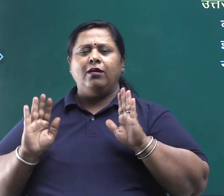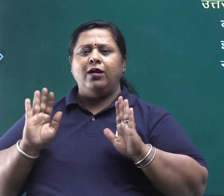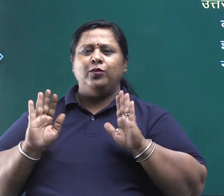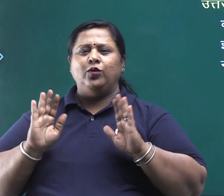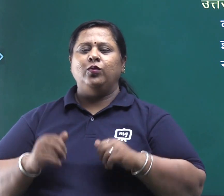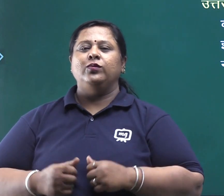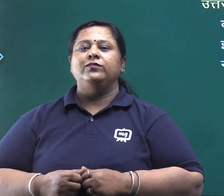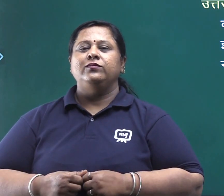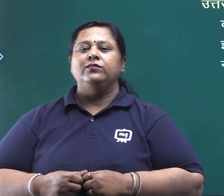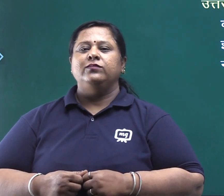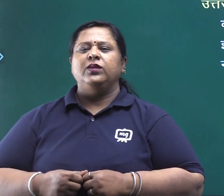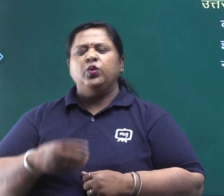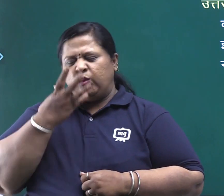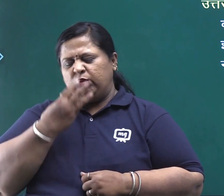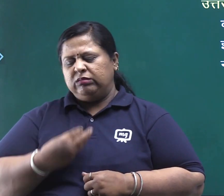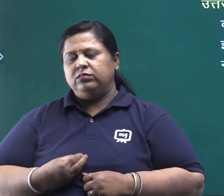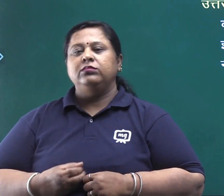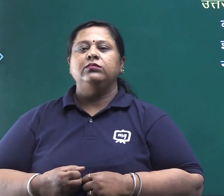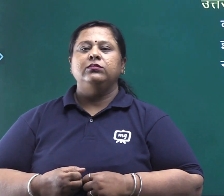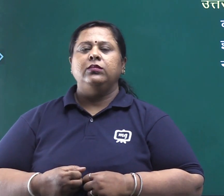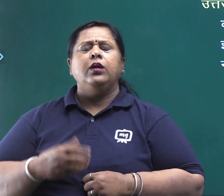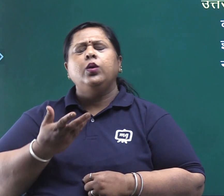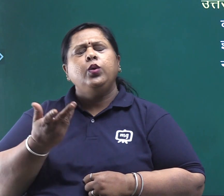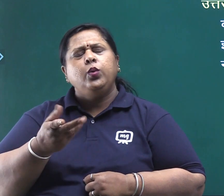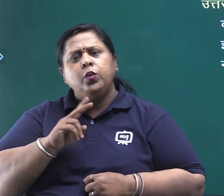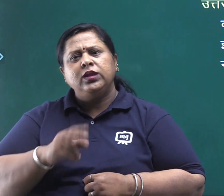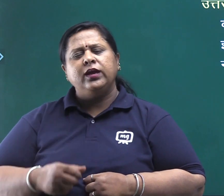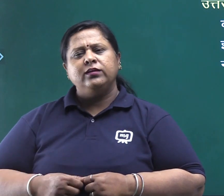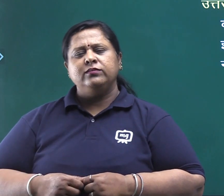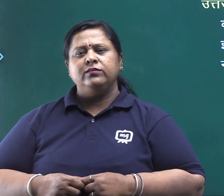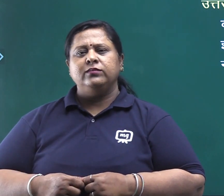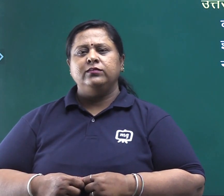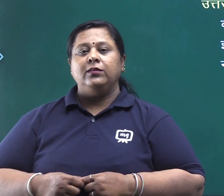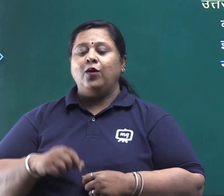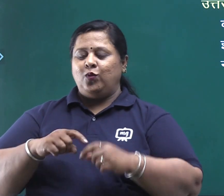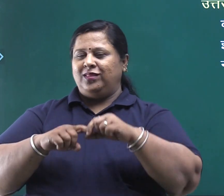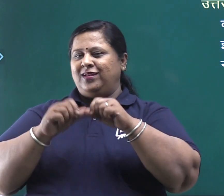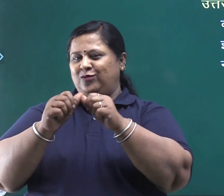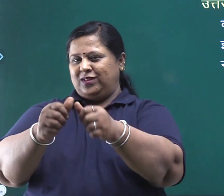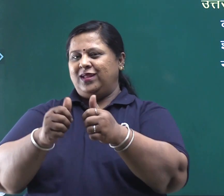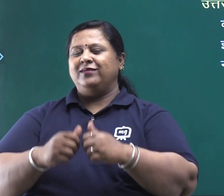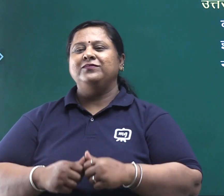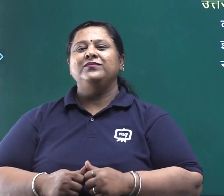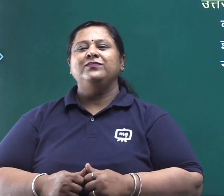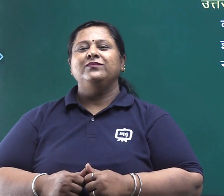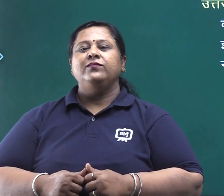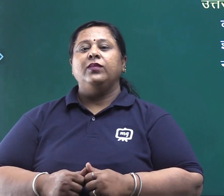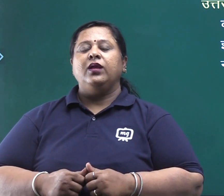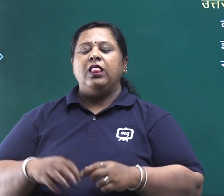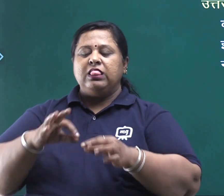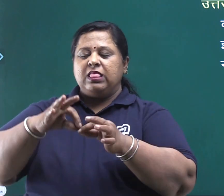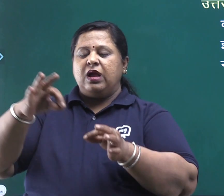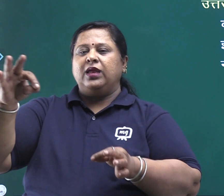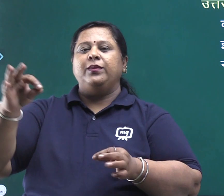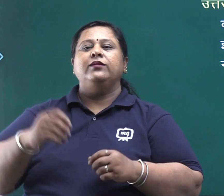कठपुतलियों को दुख क्यों होता है? उत्तर है धागे